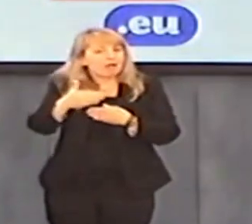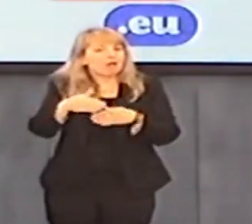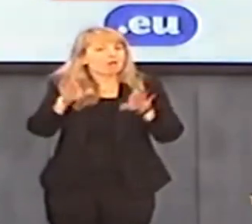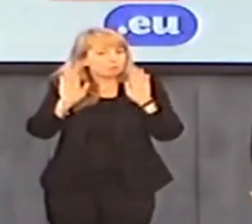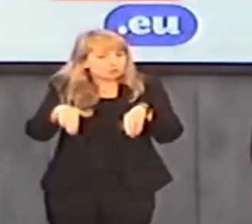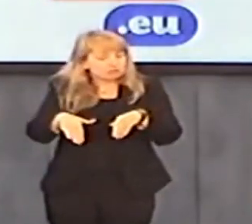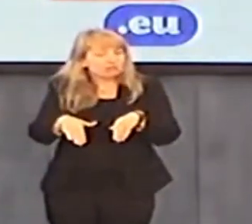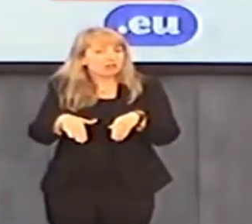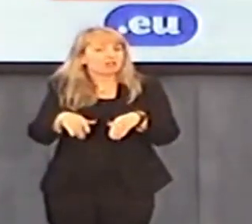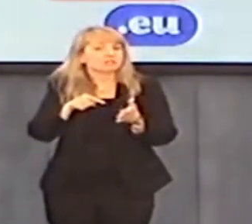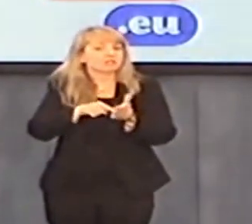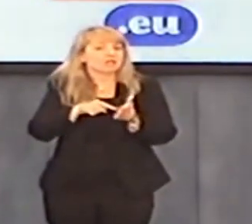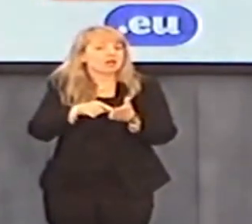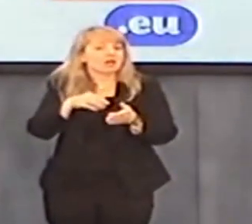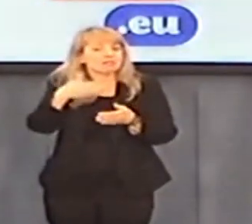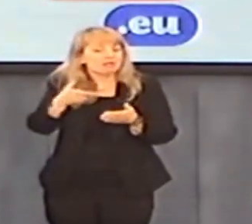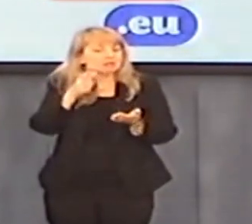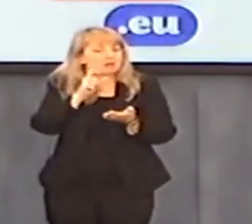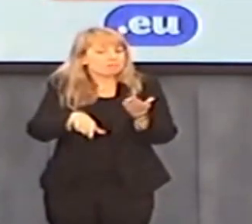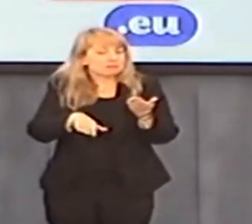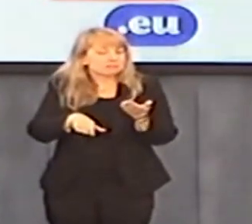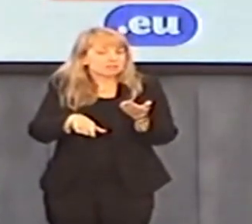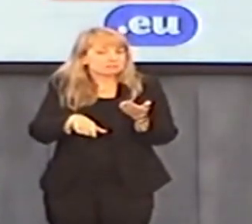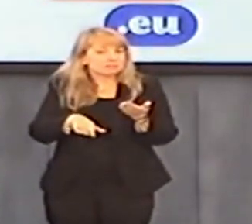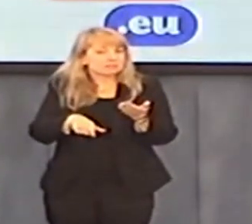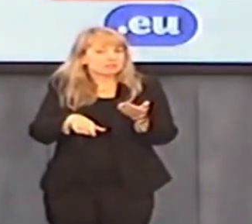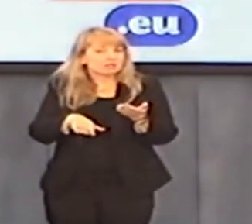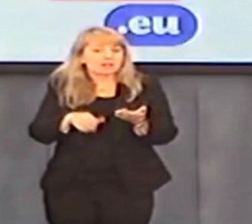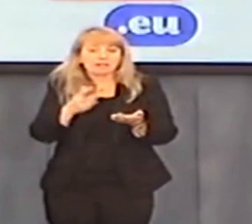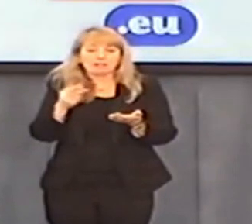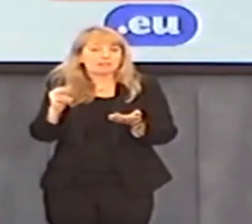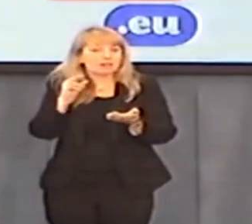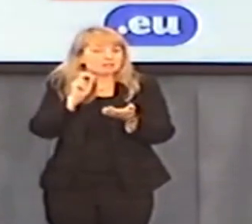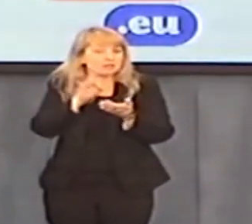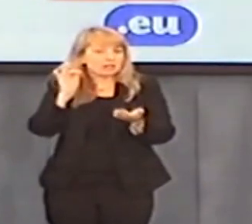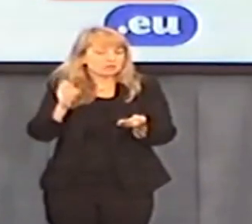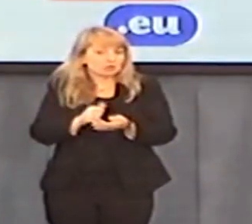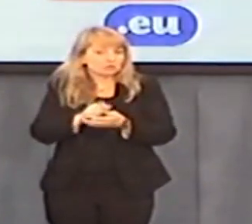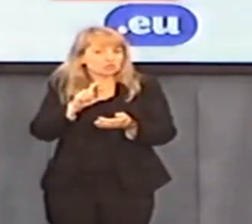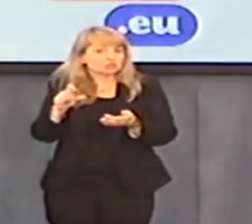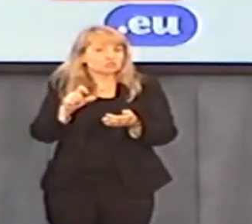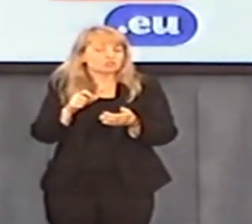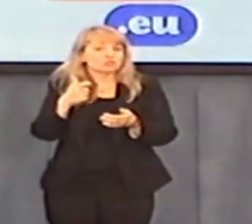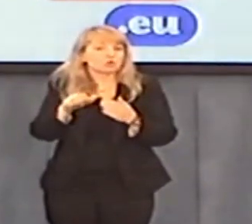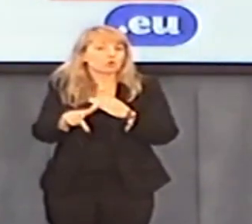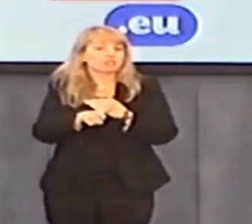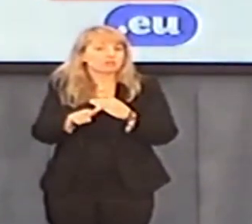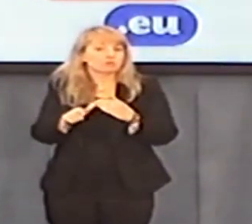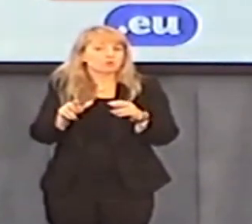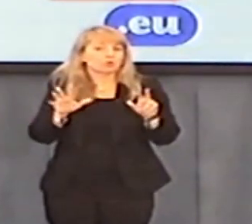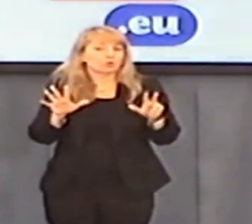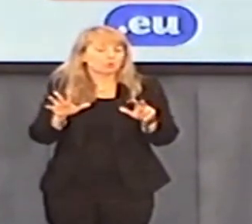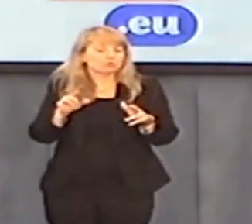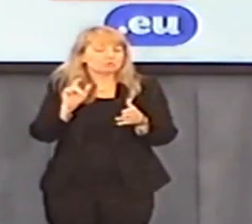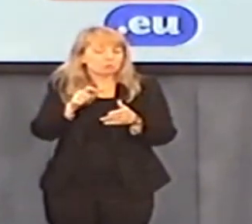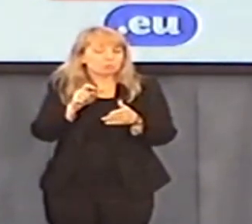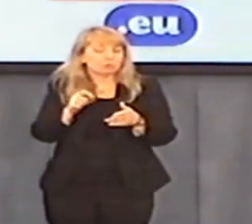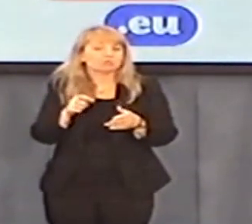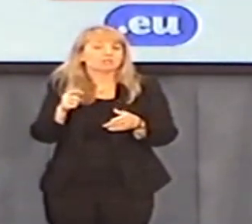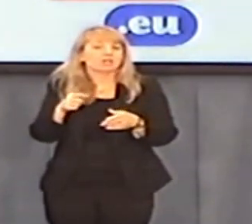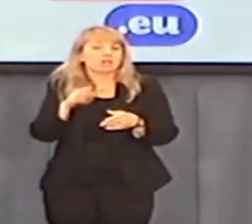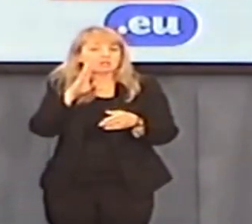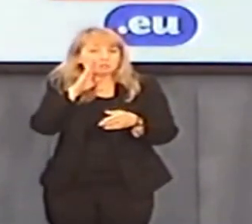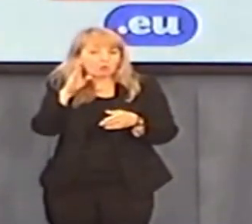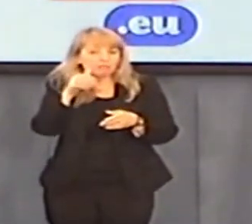ten mandat, mają mieć ten azyl w postaci 178 artykułu Kodeksu Postępowania Karnego? Czy